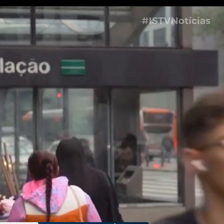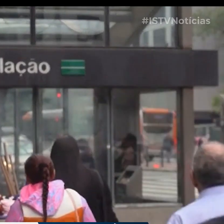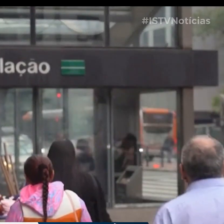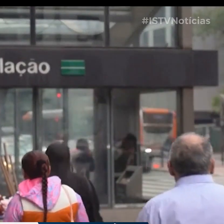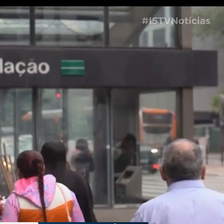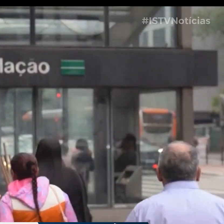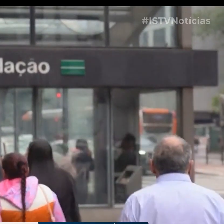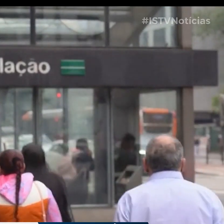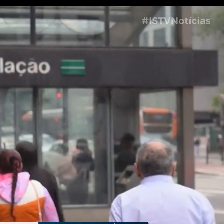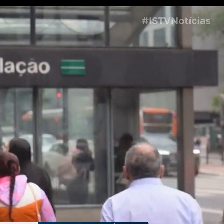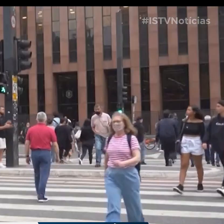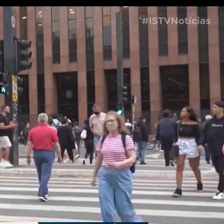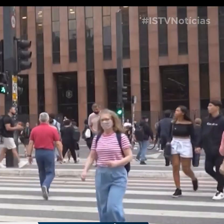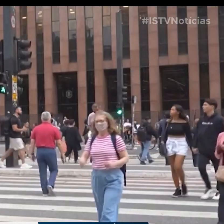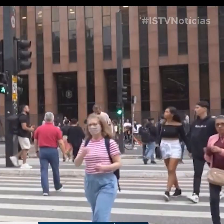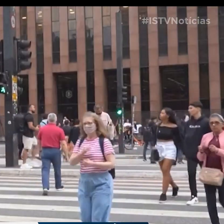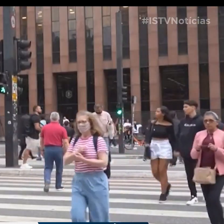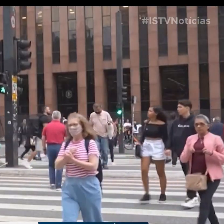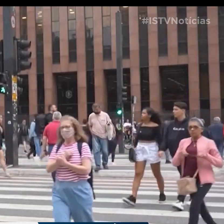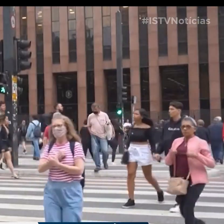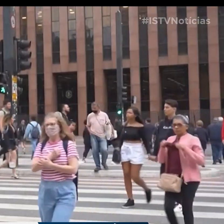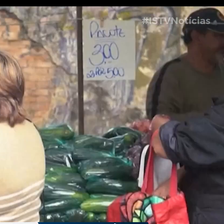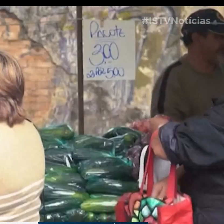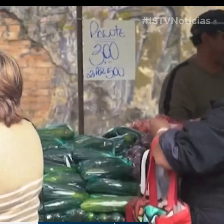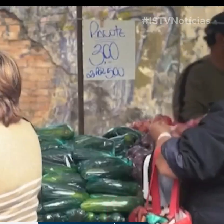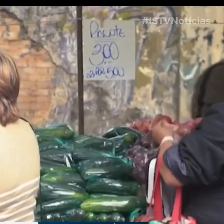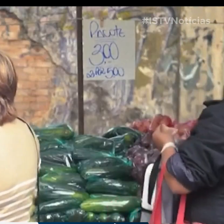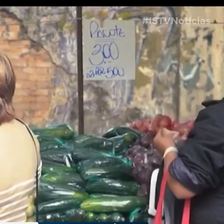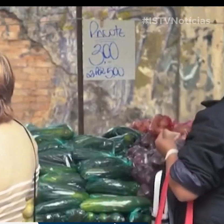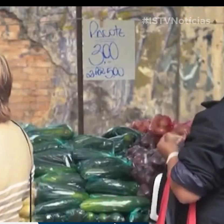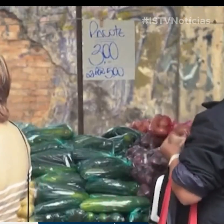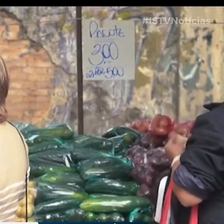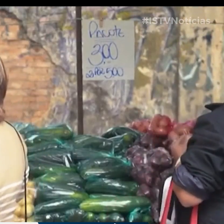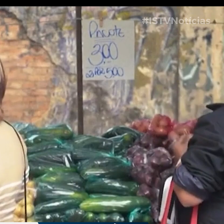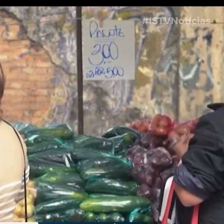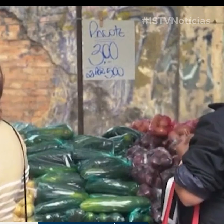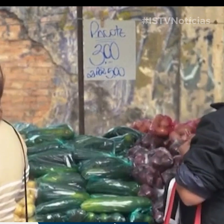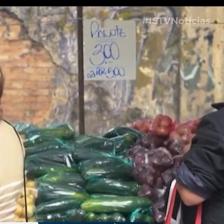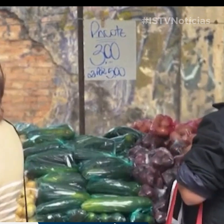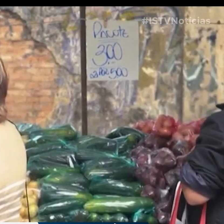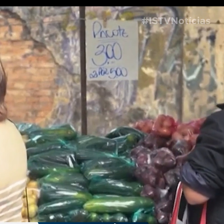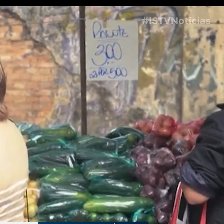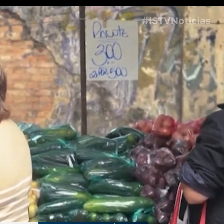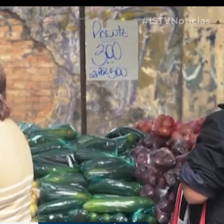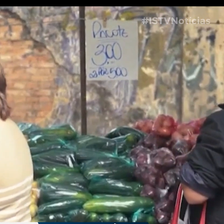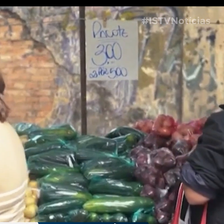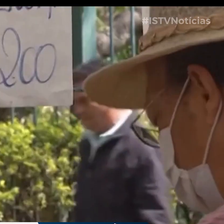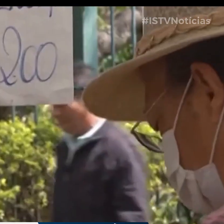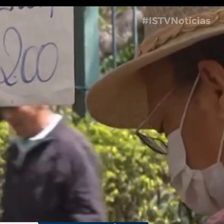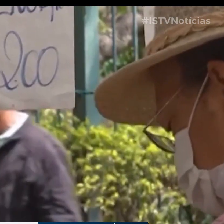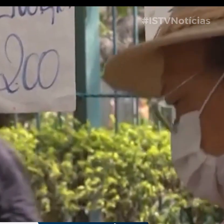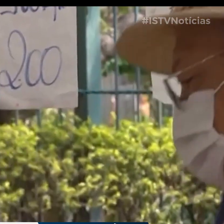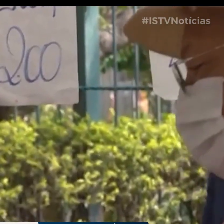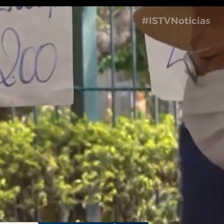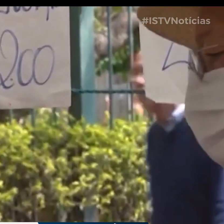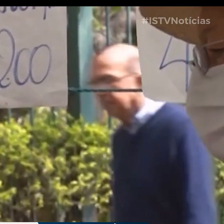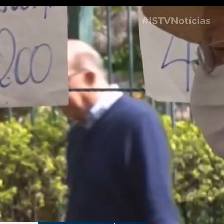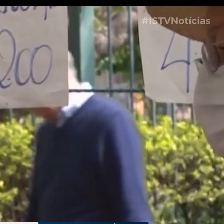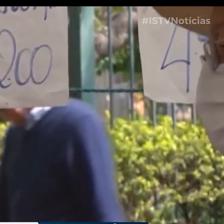menos 1,01%. o índice para o setor mais importante do IPCA de alimentos e bebidas